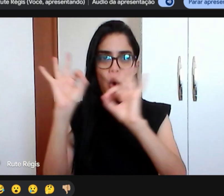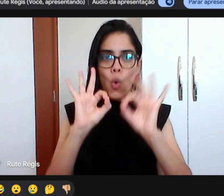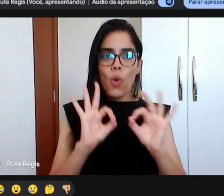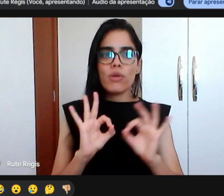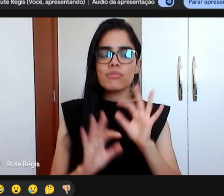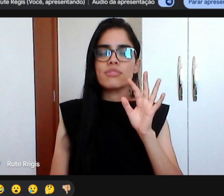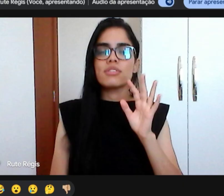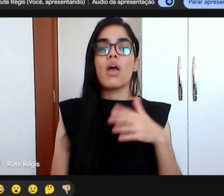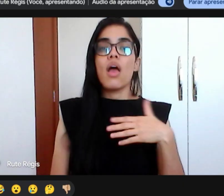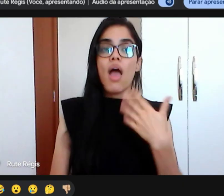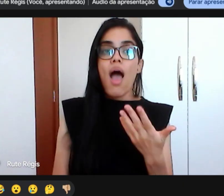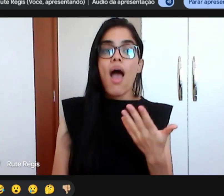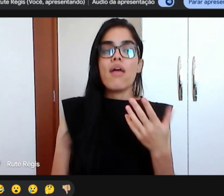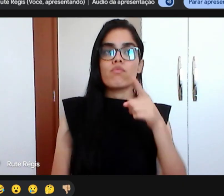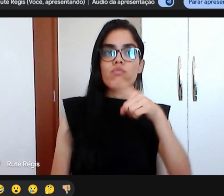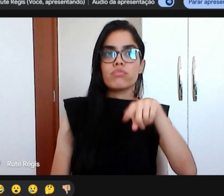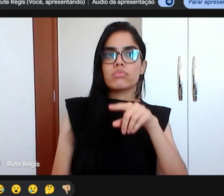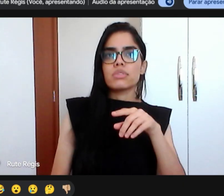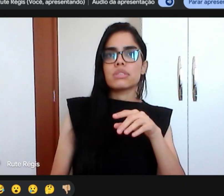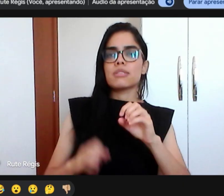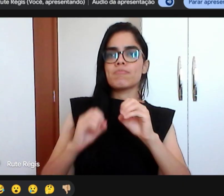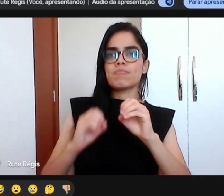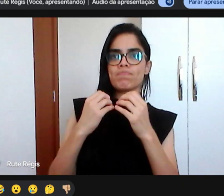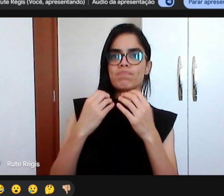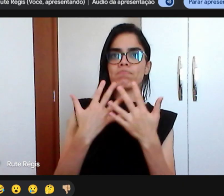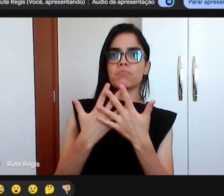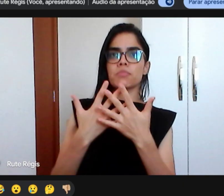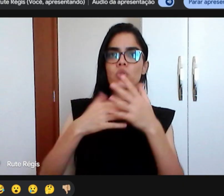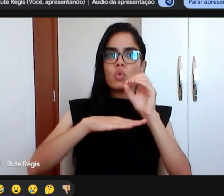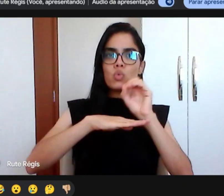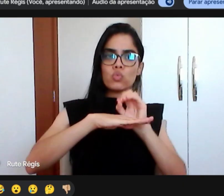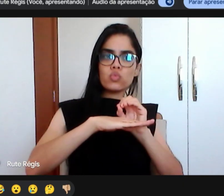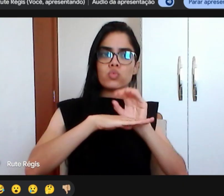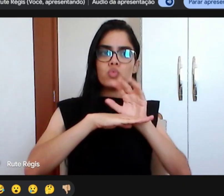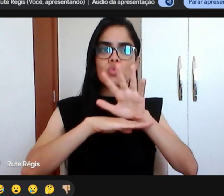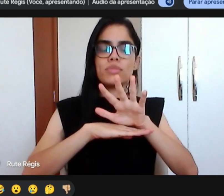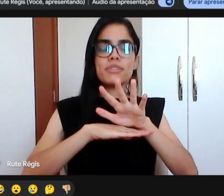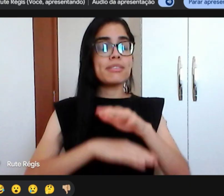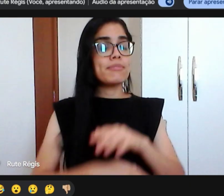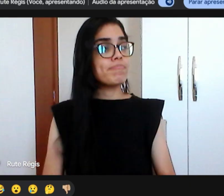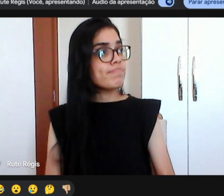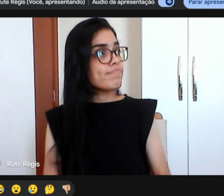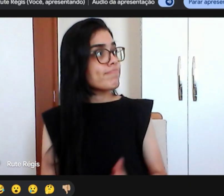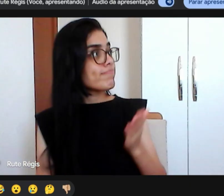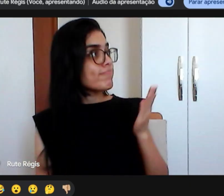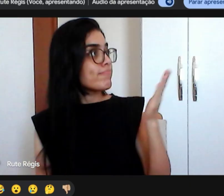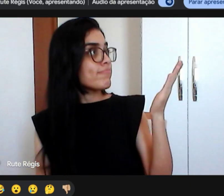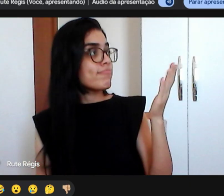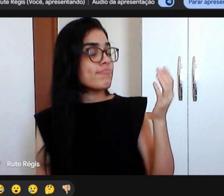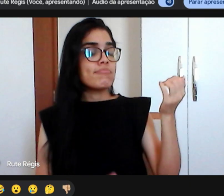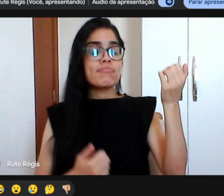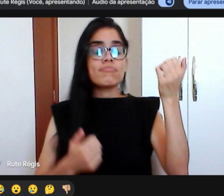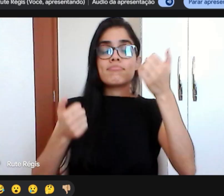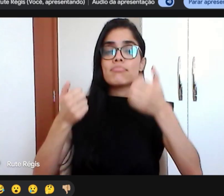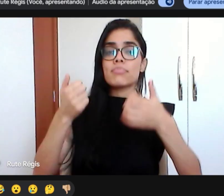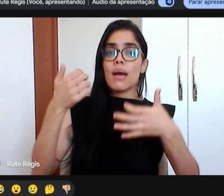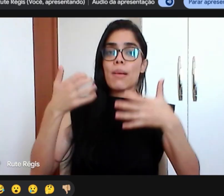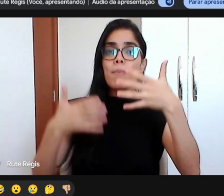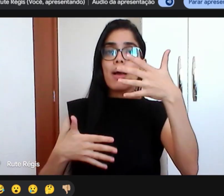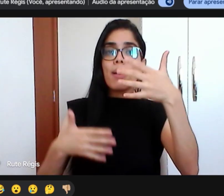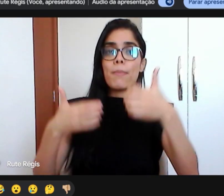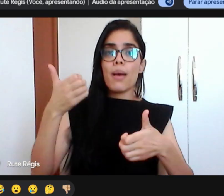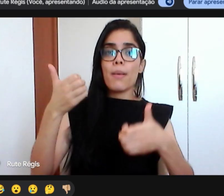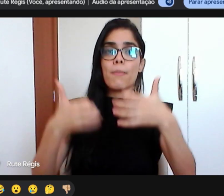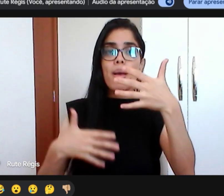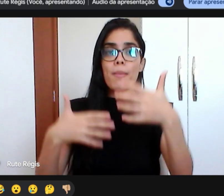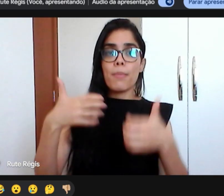tem recursos bem legais que dá pra gente organizar um bom slide. E aí vocês organizam e no momento da